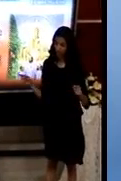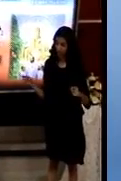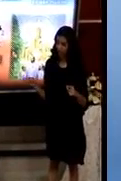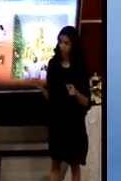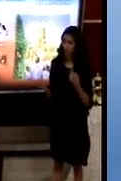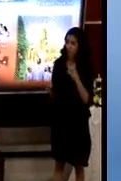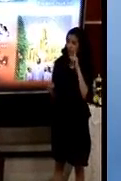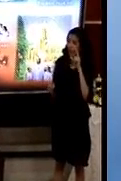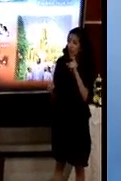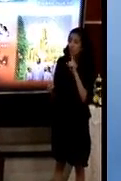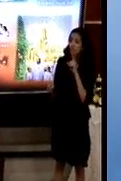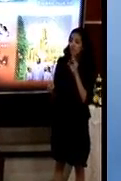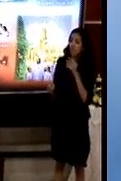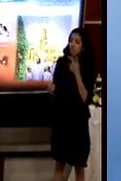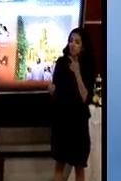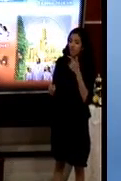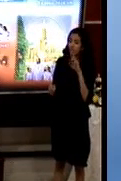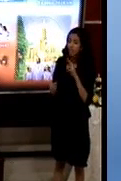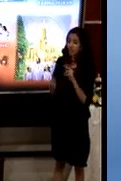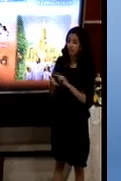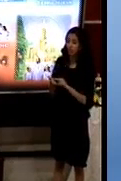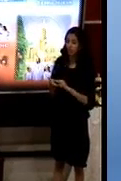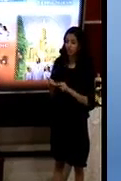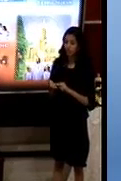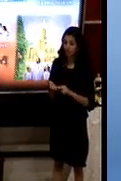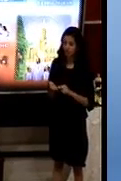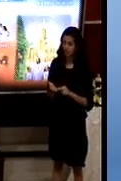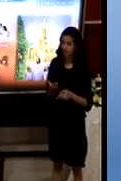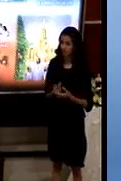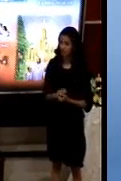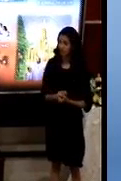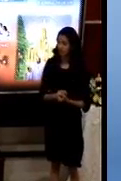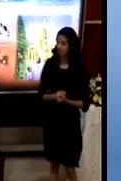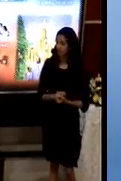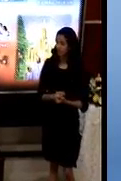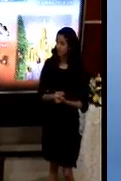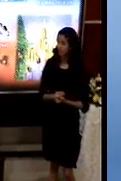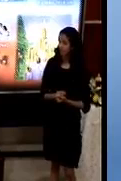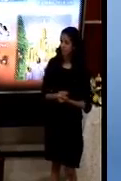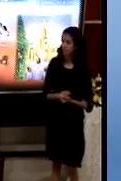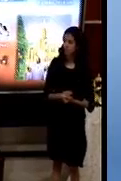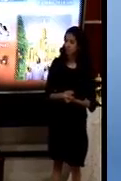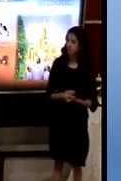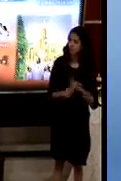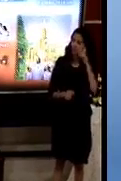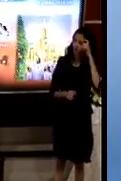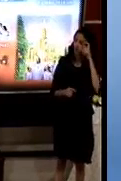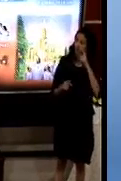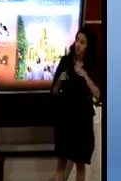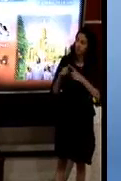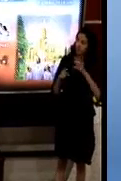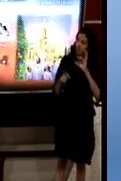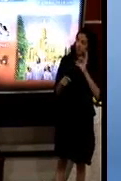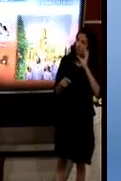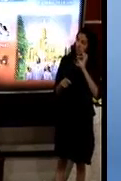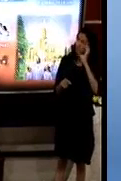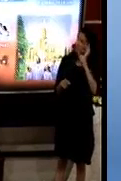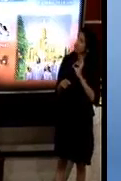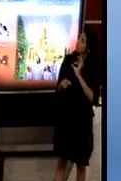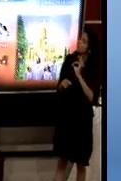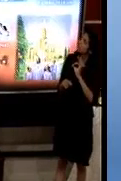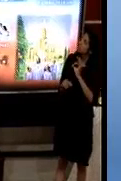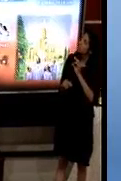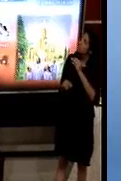a Víctor que él nos lea Éxodo 16, la página 66. Esa página